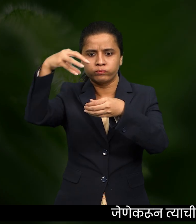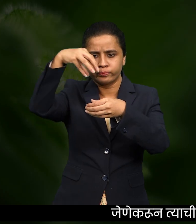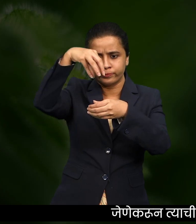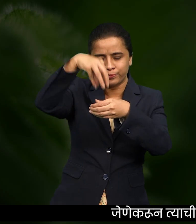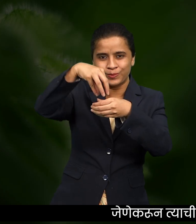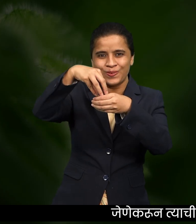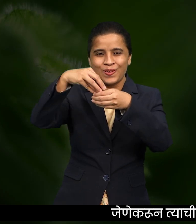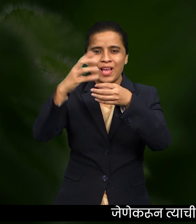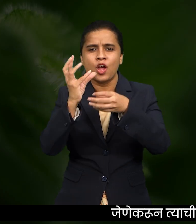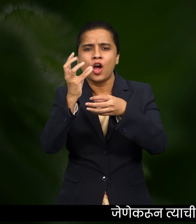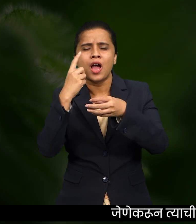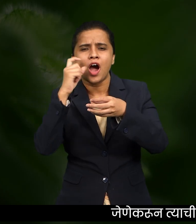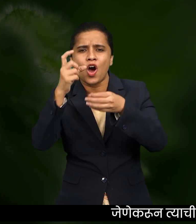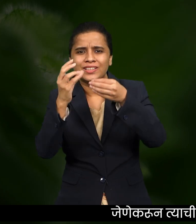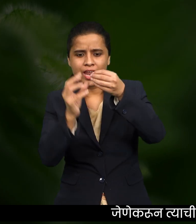असतील.